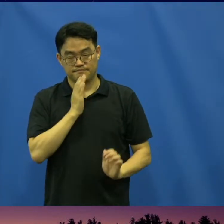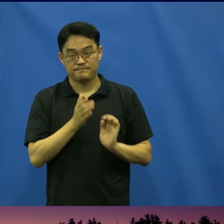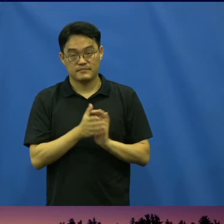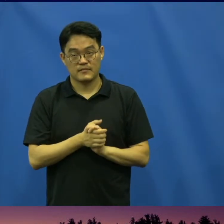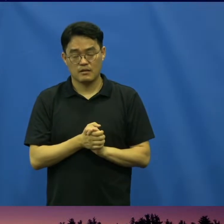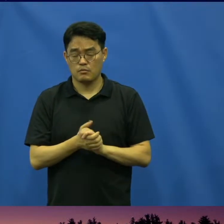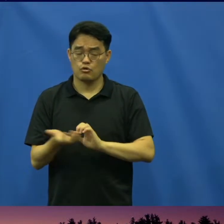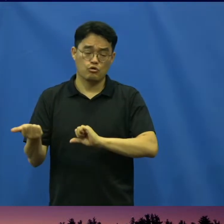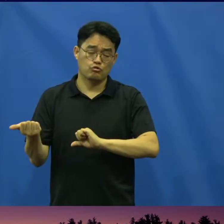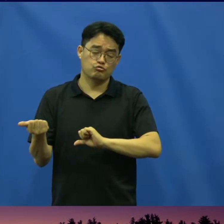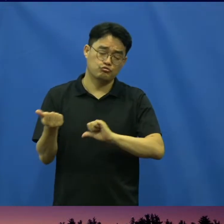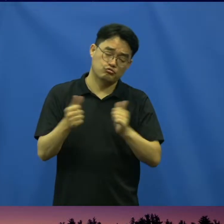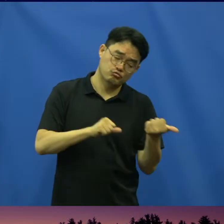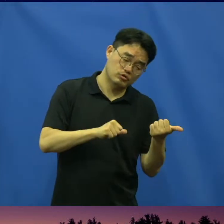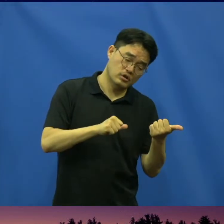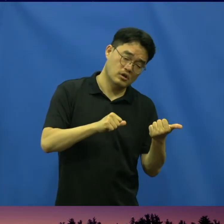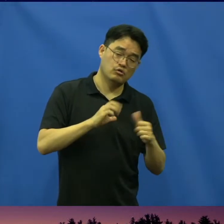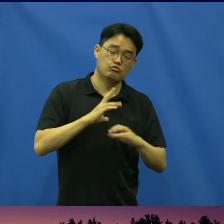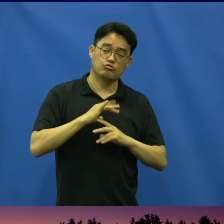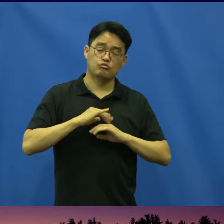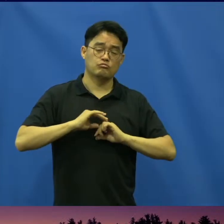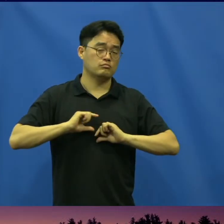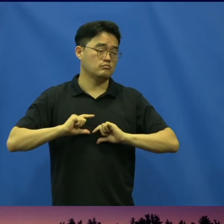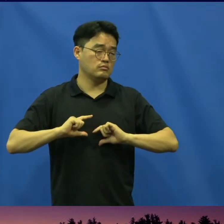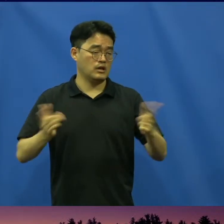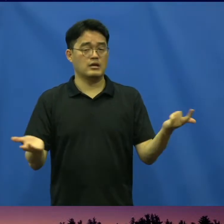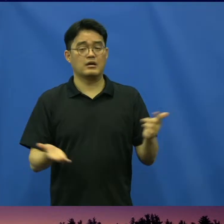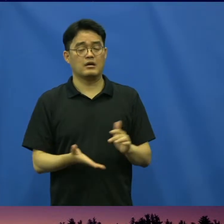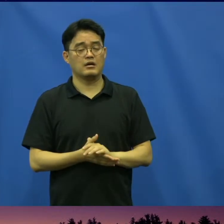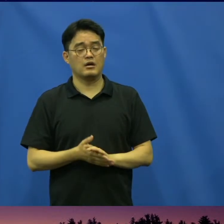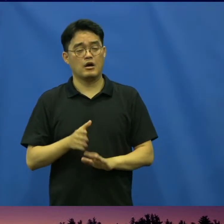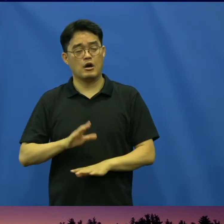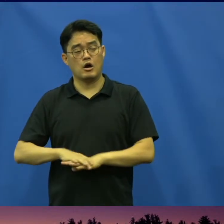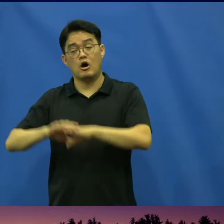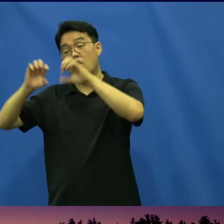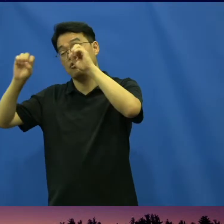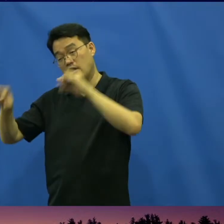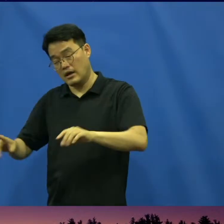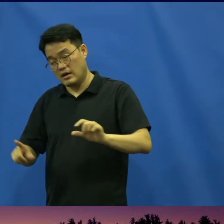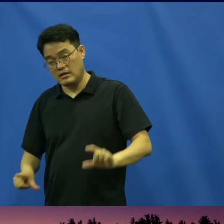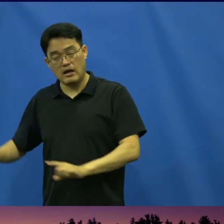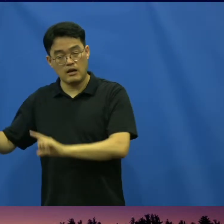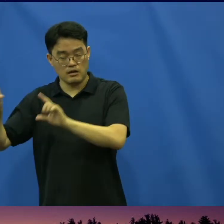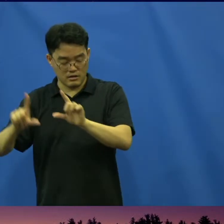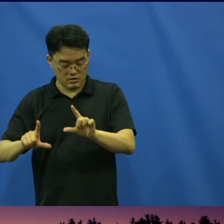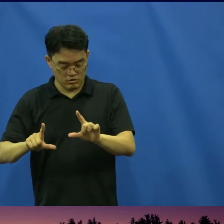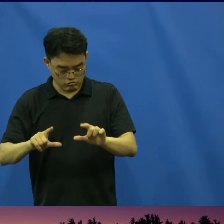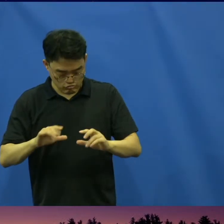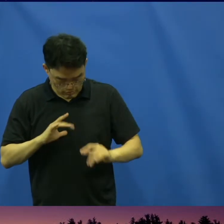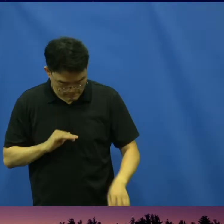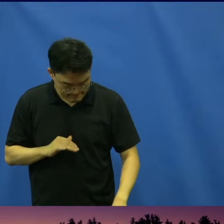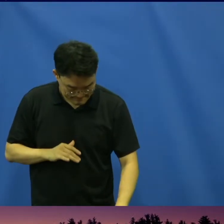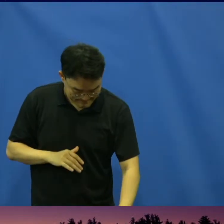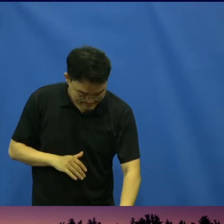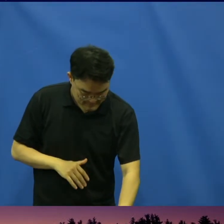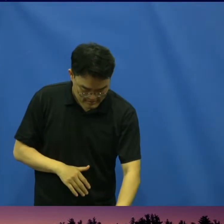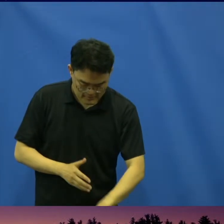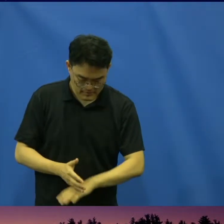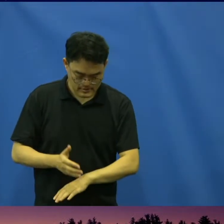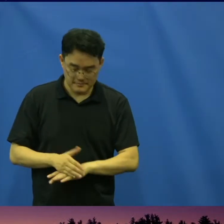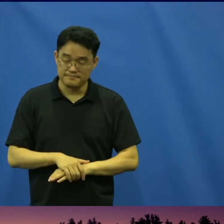두려운 게 아니에요. 헛되게 살다 죽을까 두려운 거예요. 하나님의 나라를 위해서 나에게 주어진 시간 하나하나를 의미